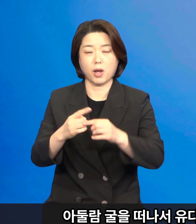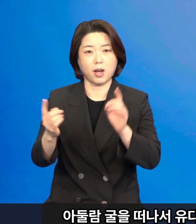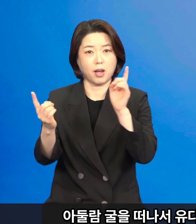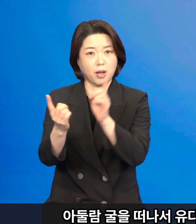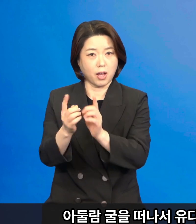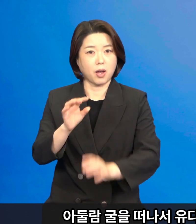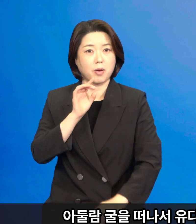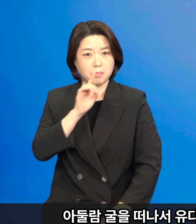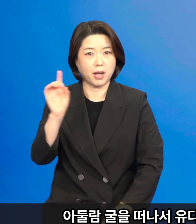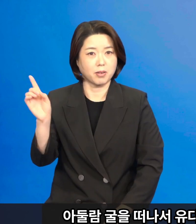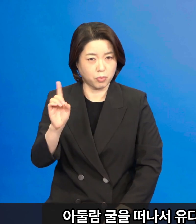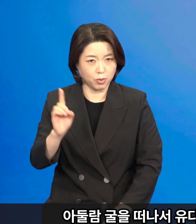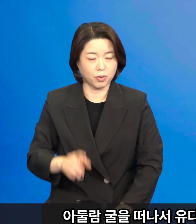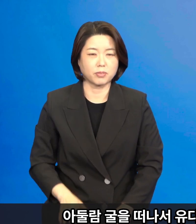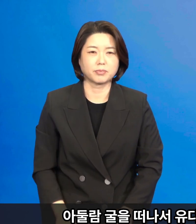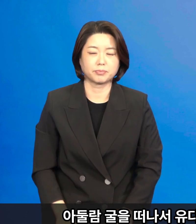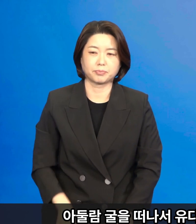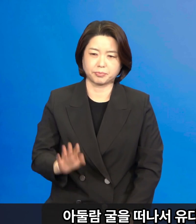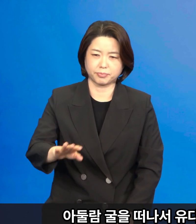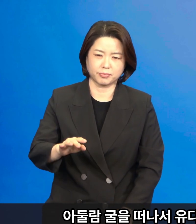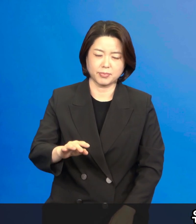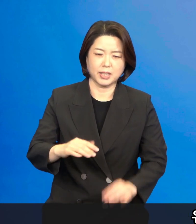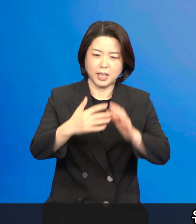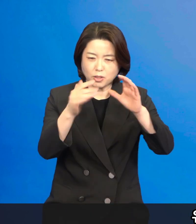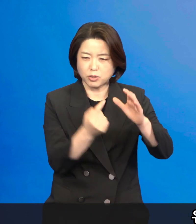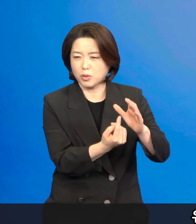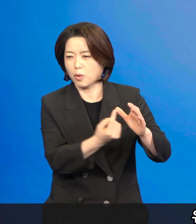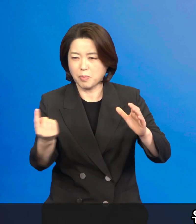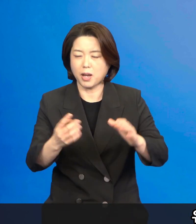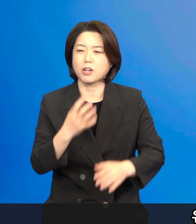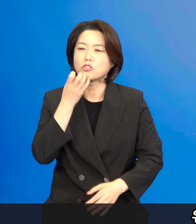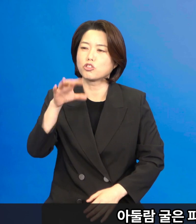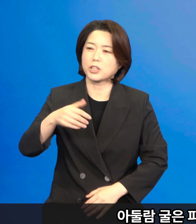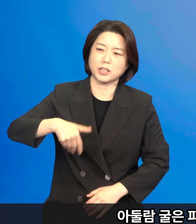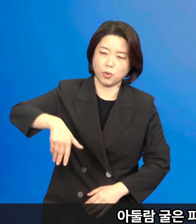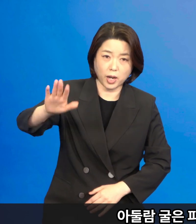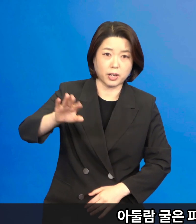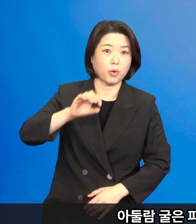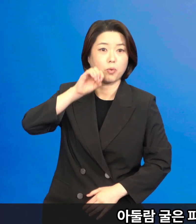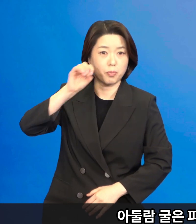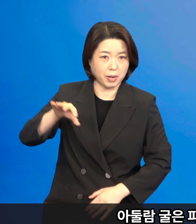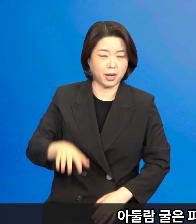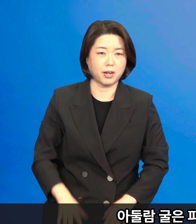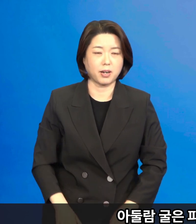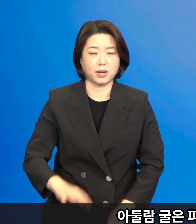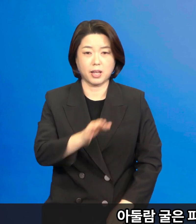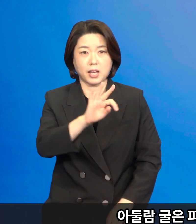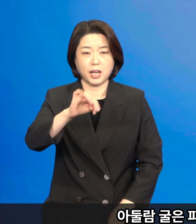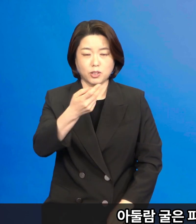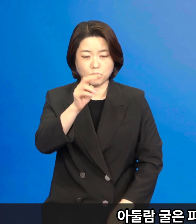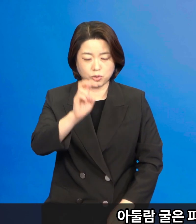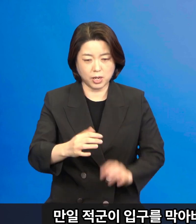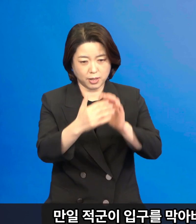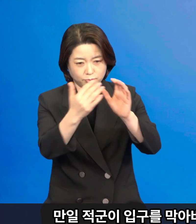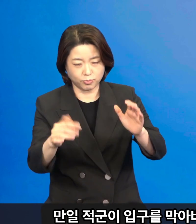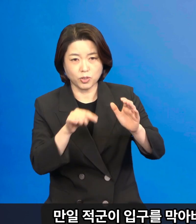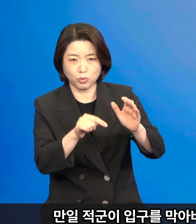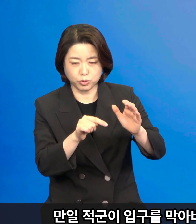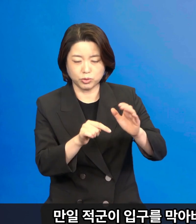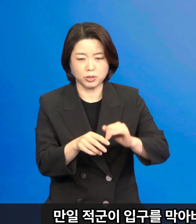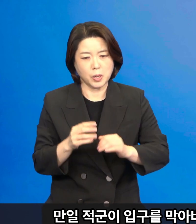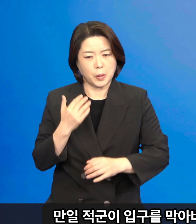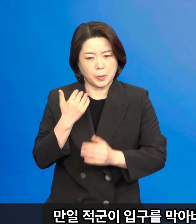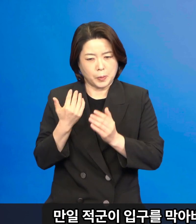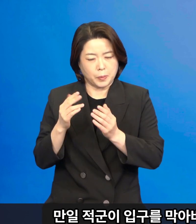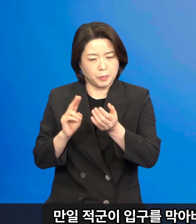떠나서 유다 땅으로 들어가라고 얘기를 합니다. 유다 땅으로. 아둘람 굴은 피하기 좋은 곳이긴 하지만 만일 적군이